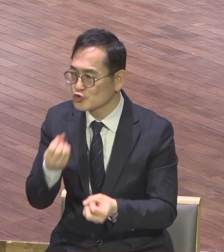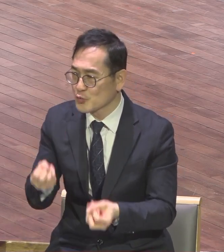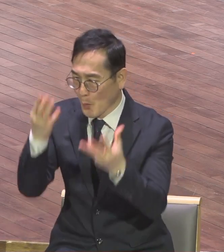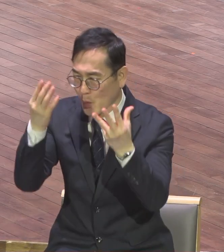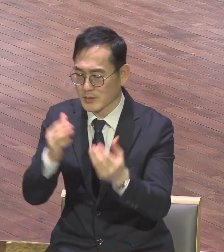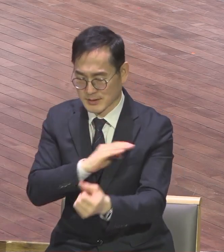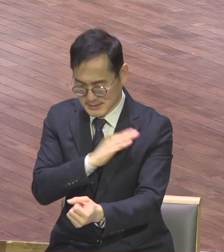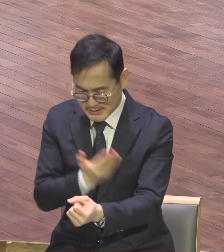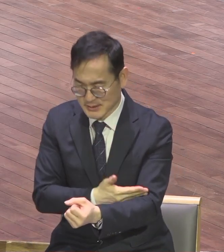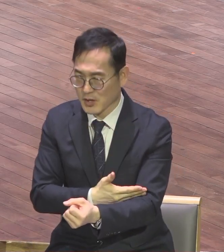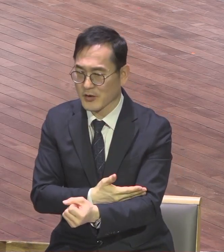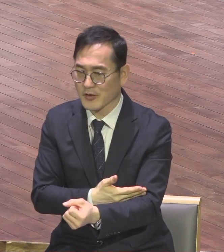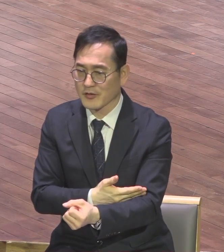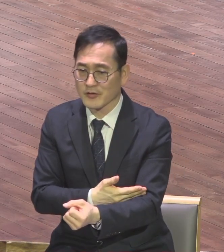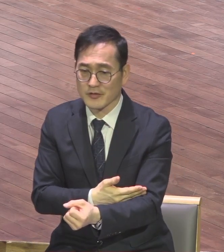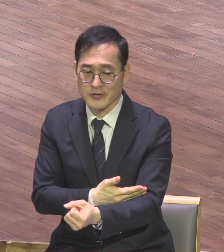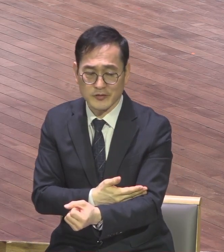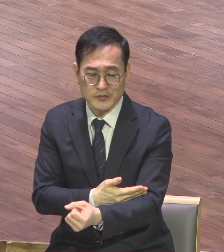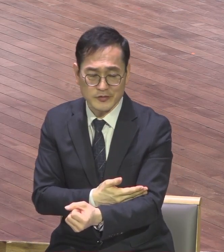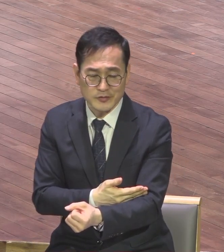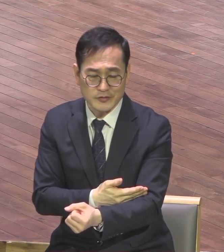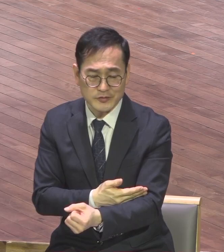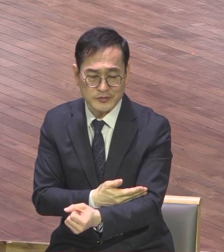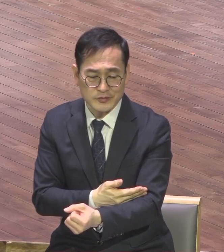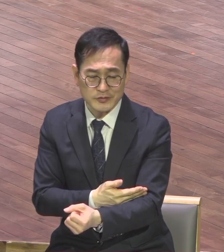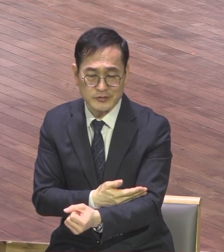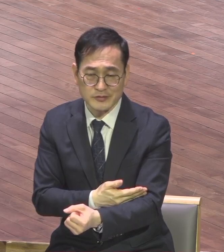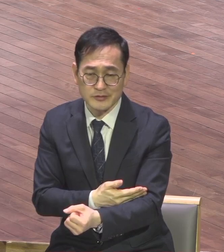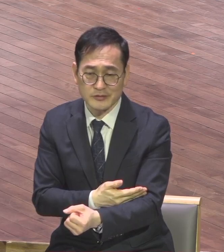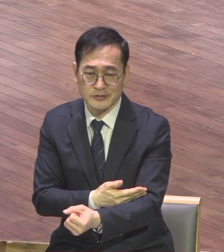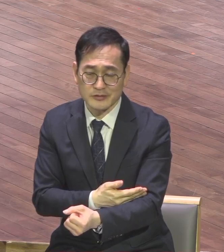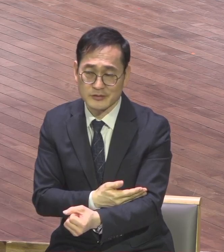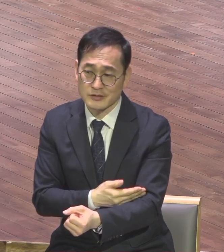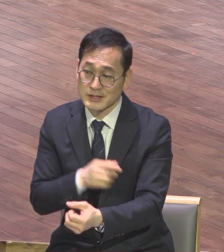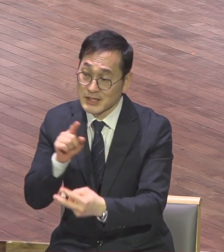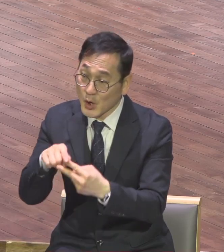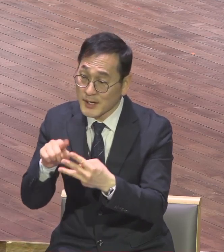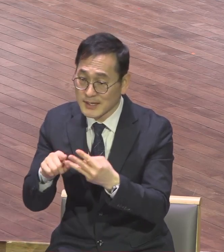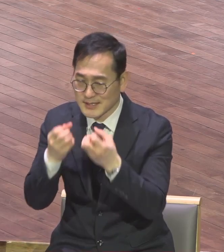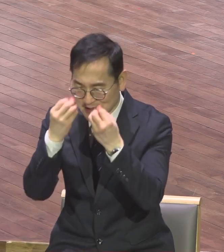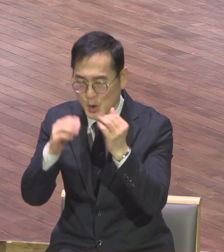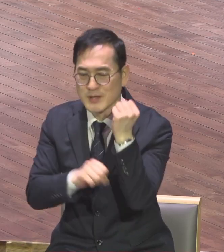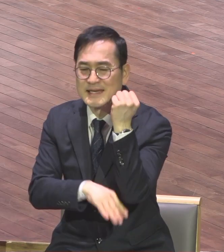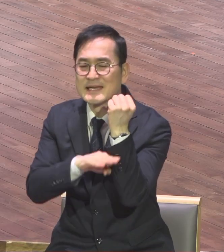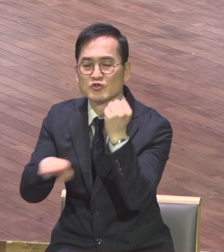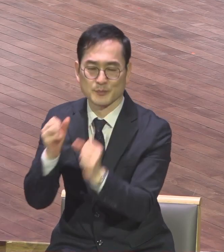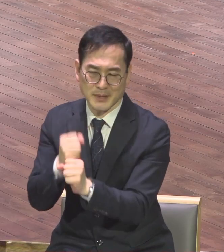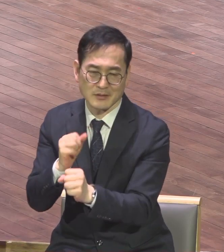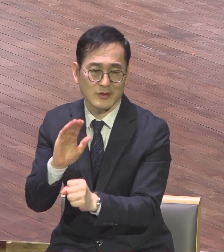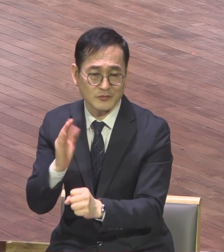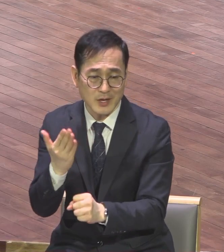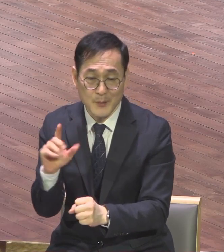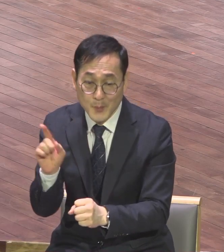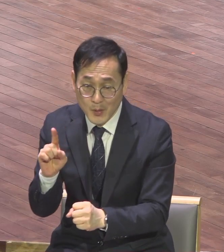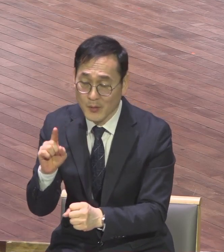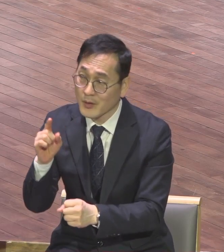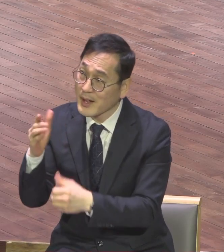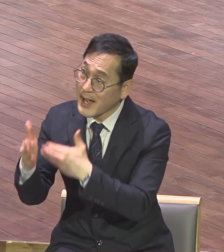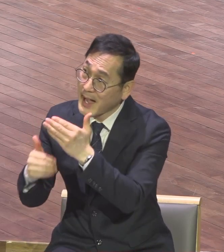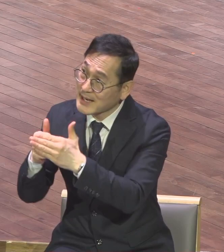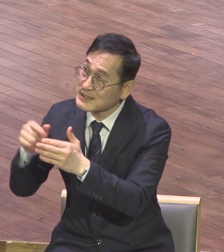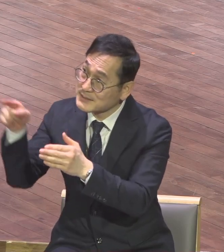됩니다. 무엇이 성공이고 무엇이 능력이며 무엇이 축복인가? 하나님 나라의 관점으로 새롭게 세워야